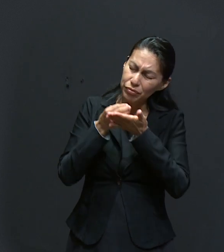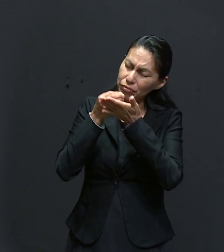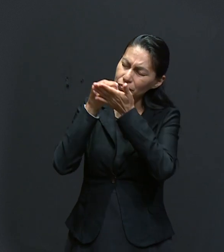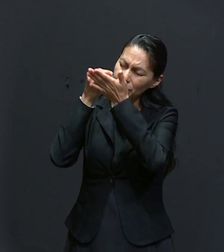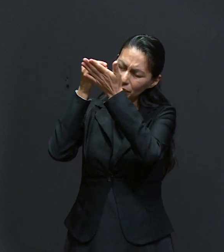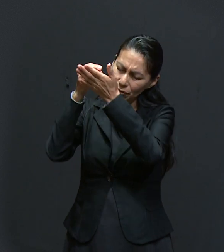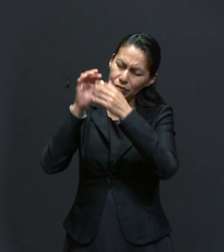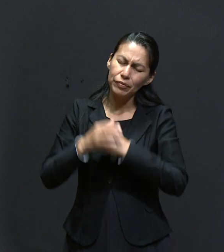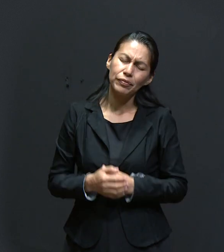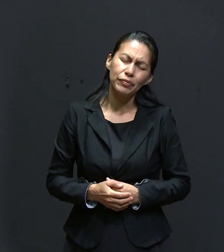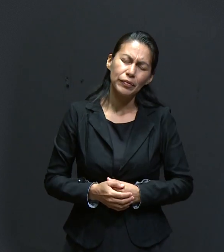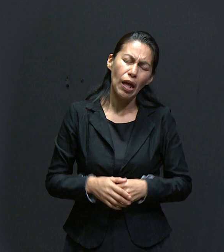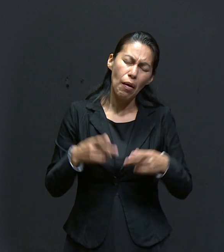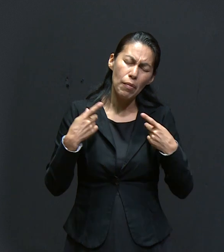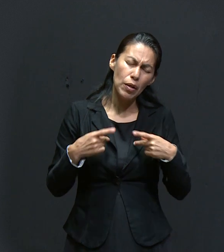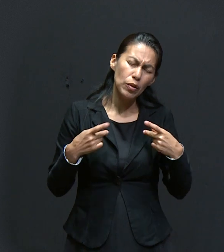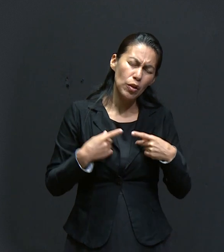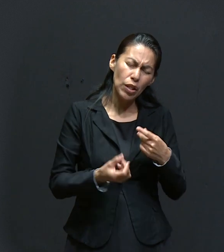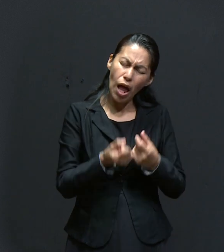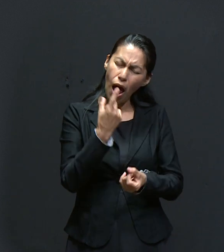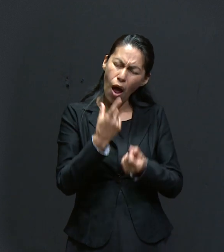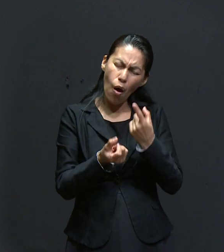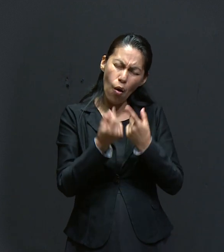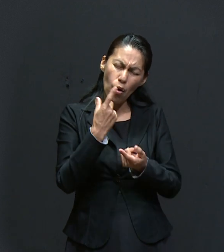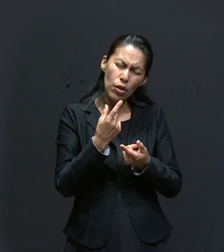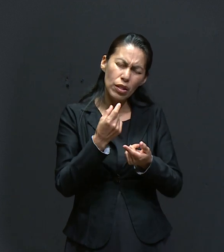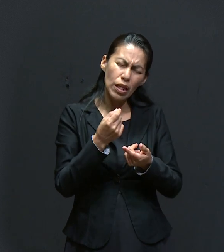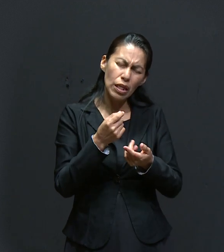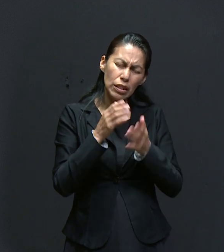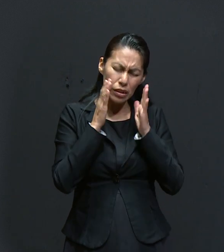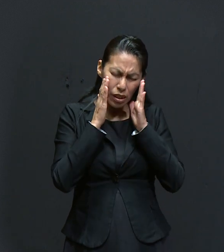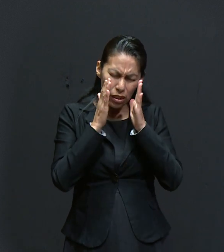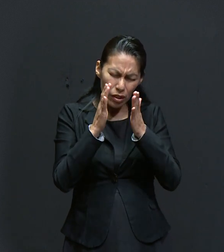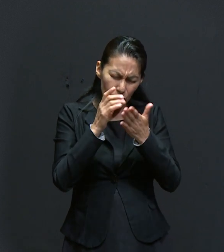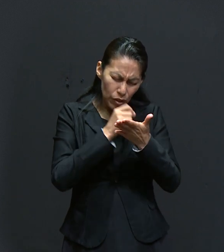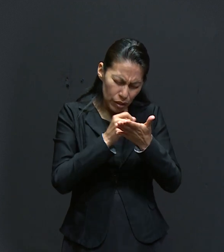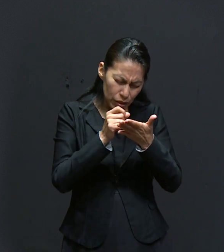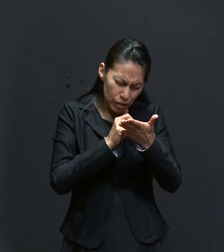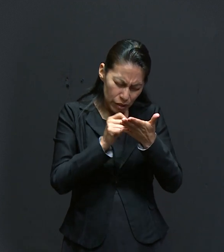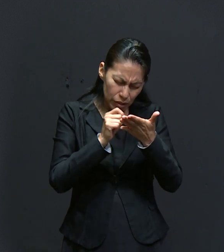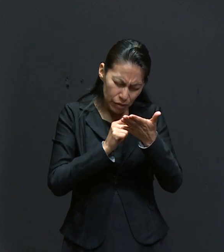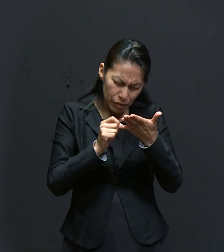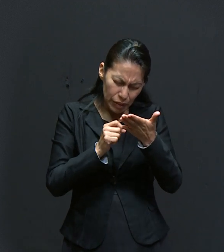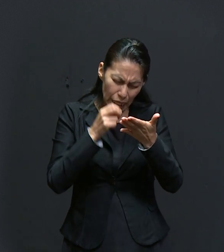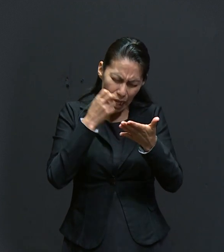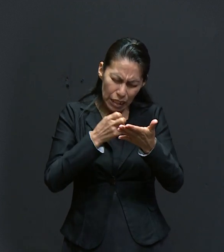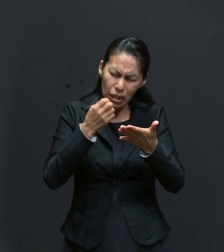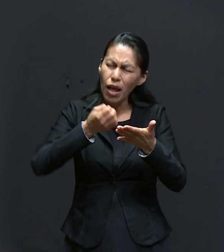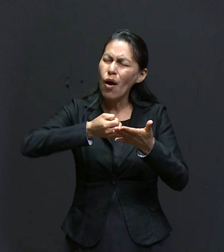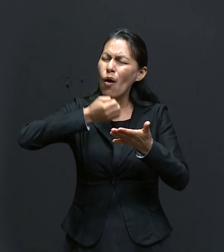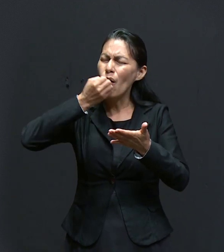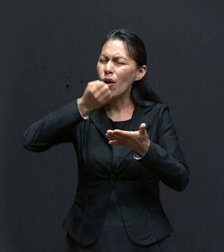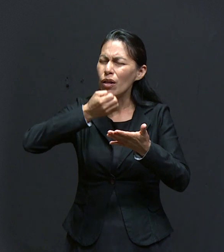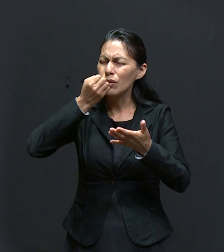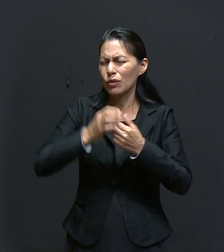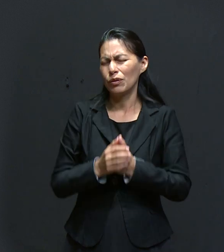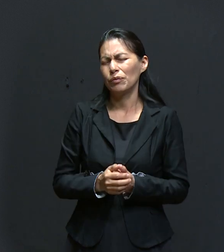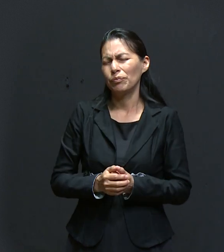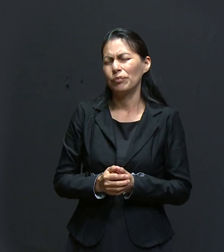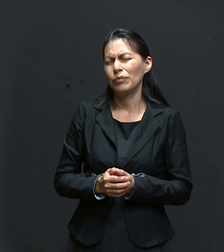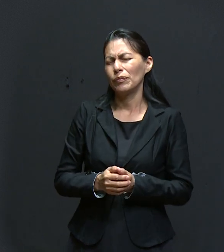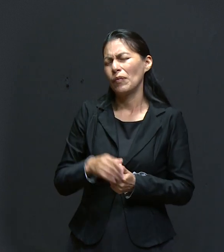persona que tomó decisión sentar en dispositivo escribir estas palabras era una oración también